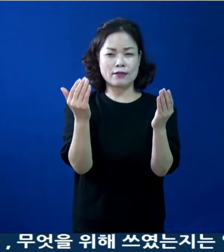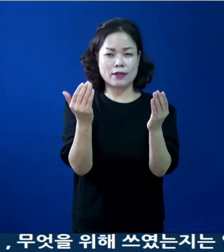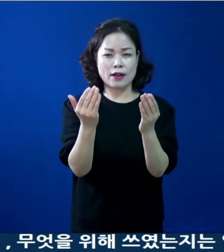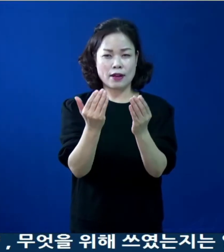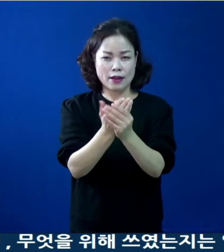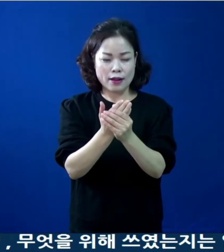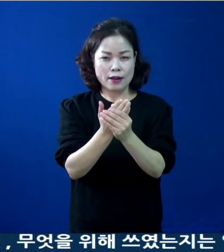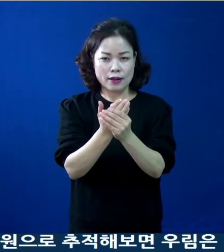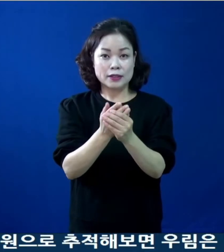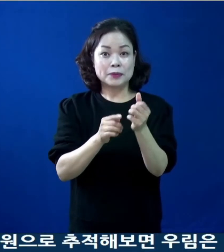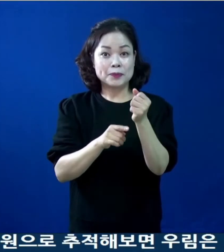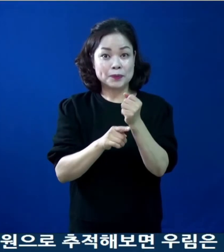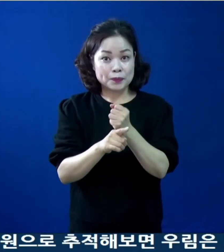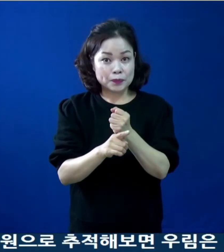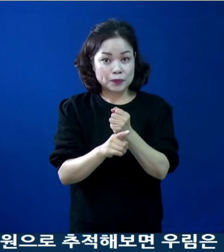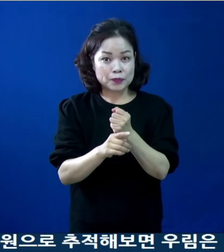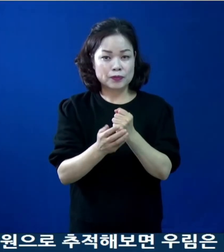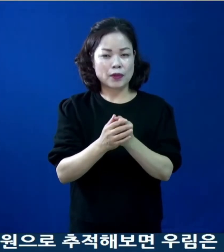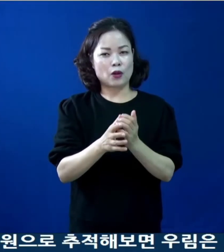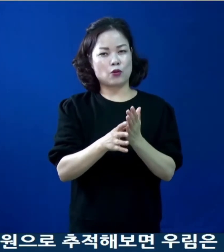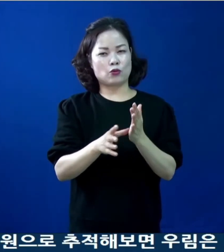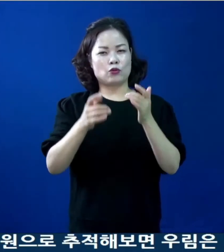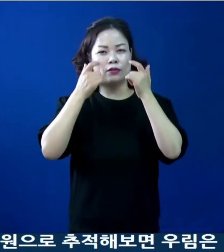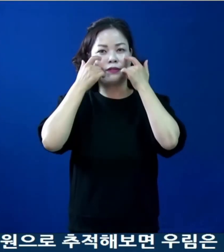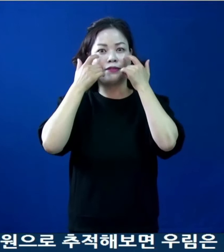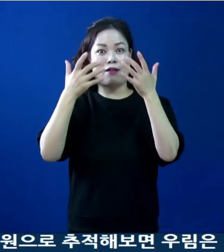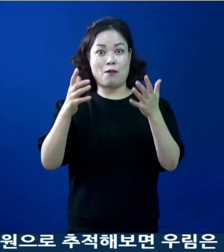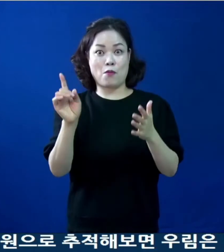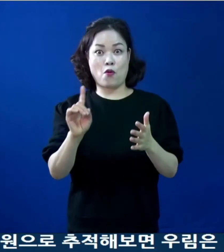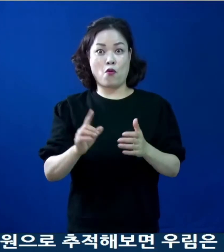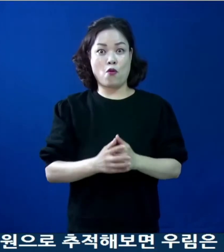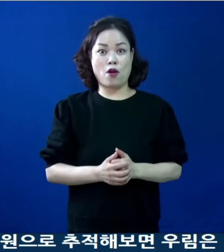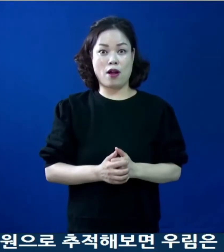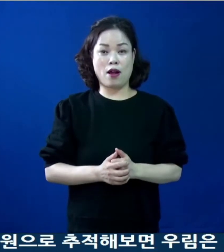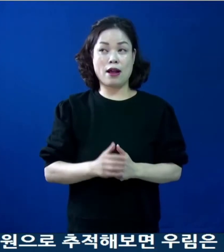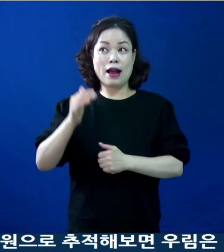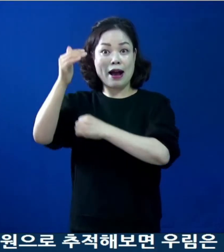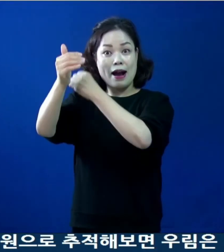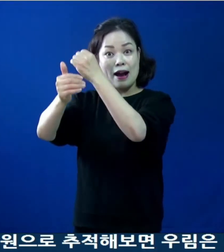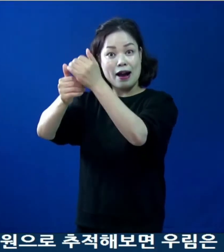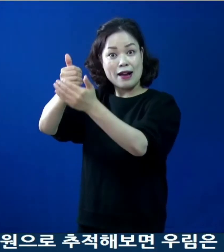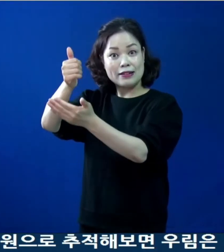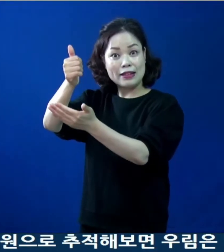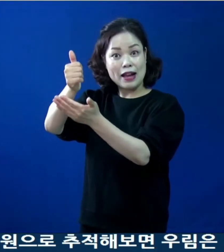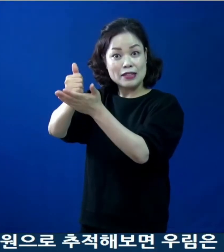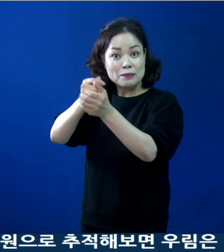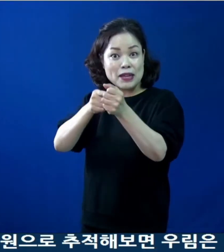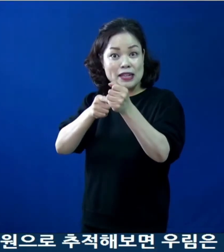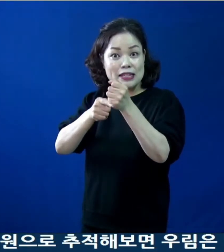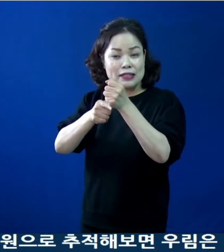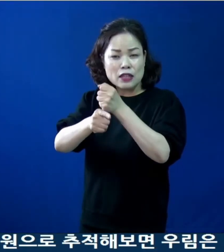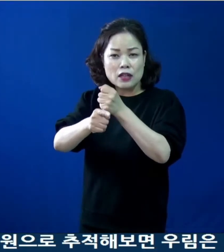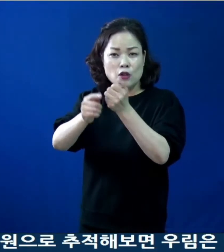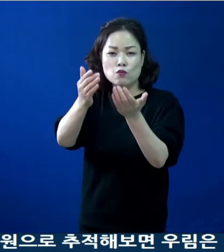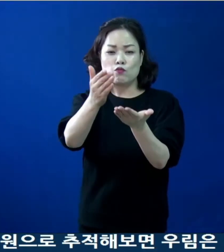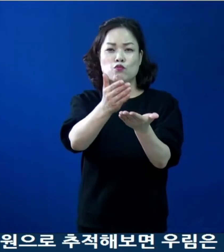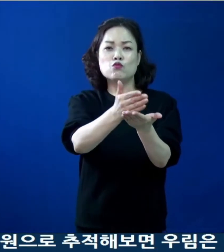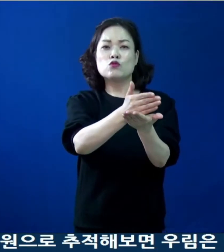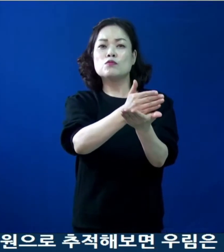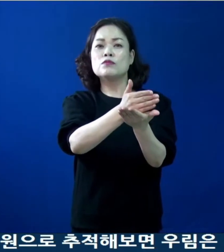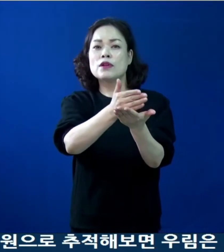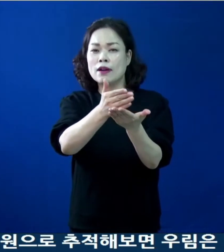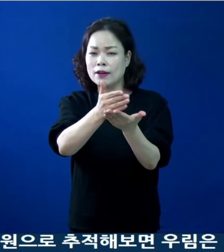의미한다 볼 수 있는데, 용도는 분명합니다. 용도는 뭐냐면 하나님의 뜻을 분별하는